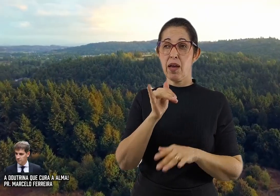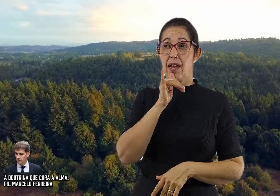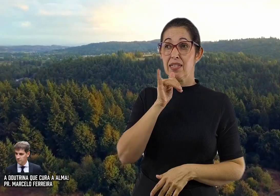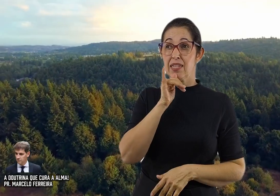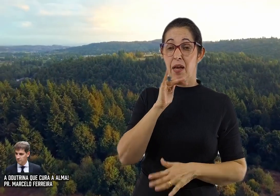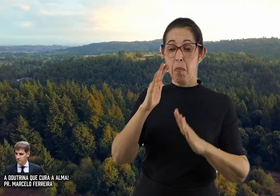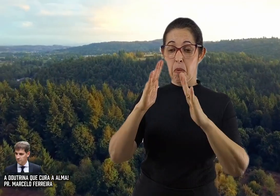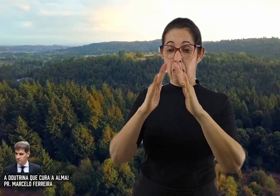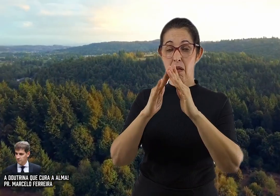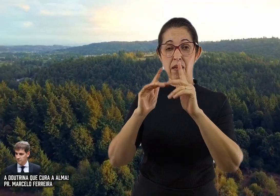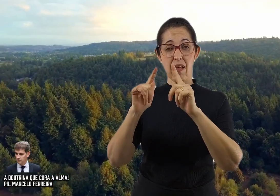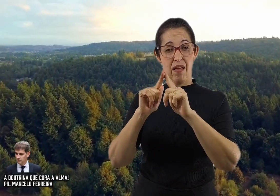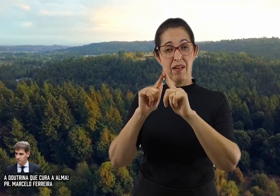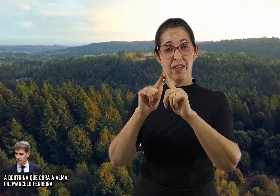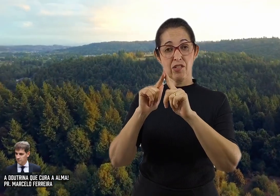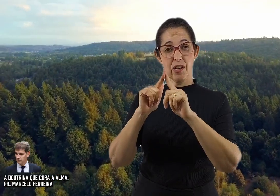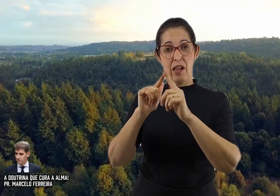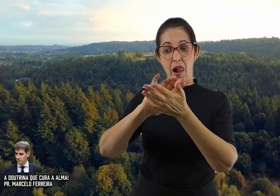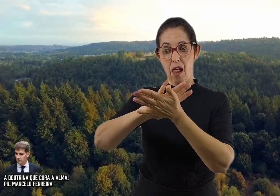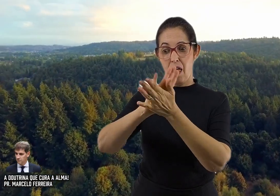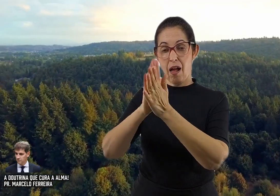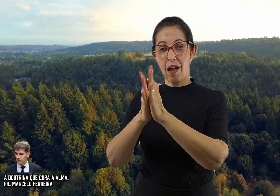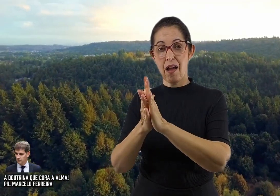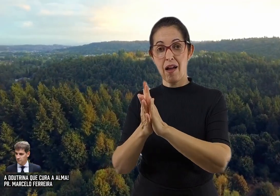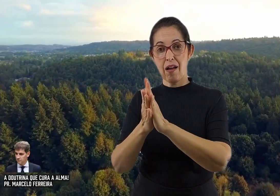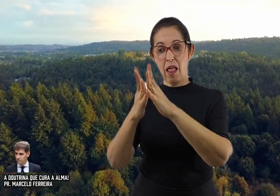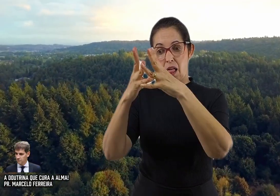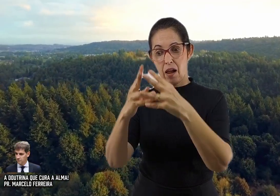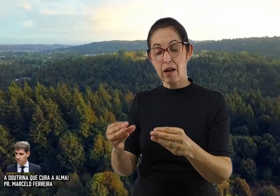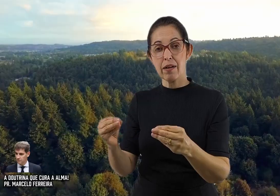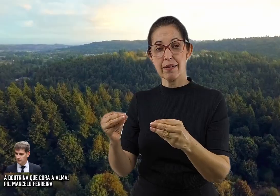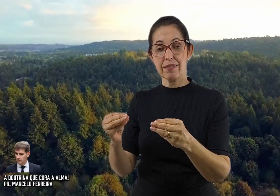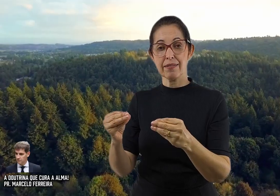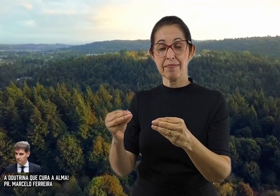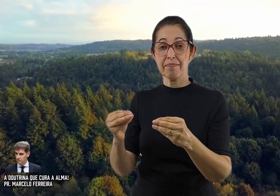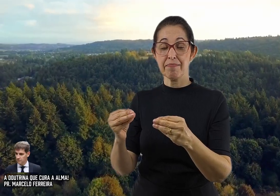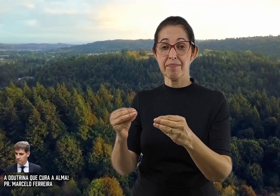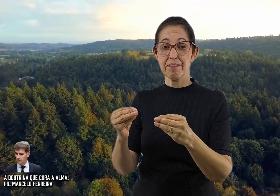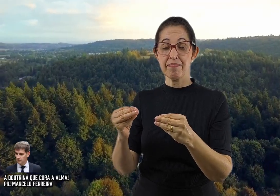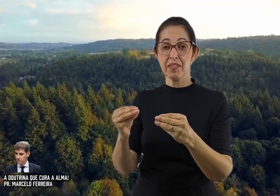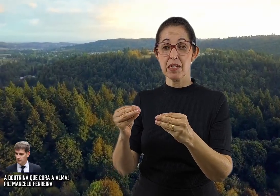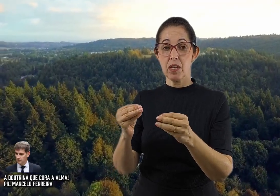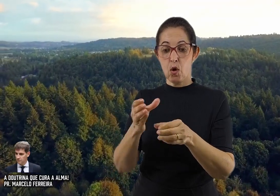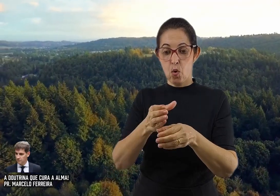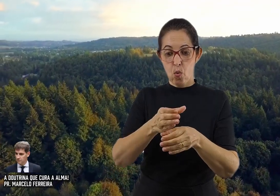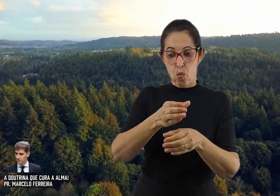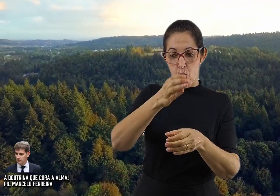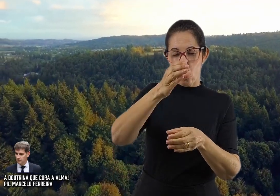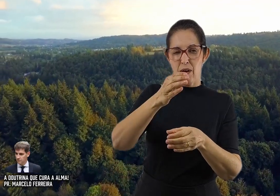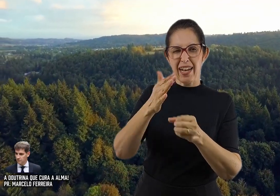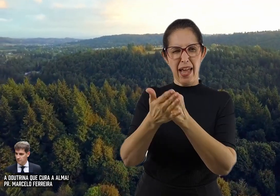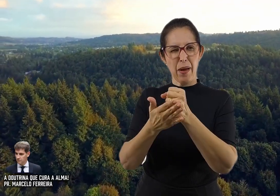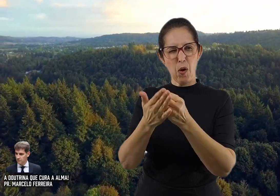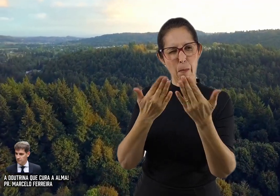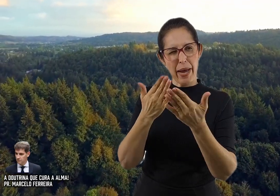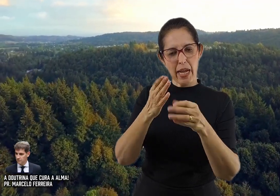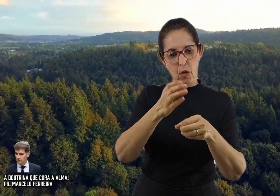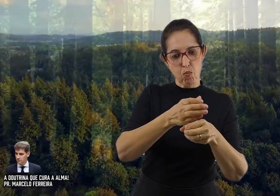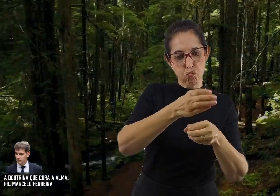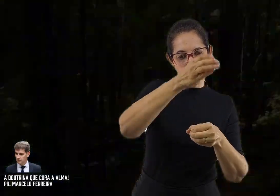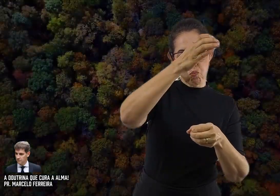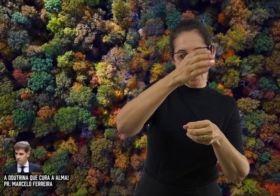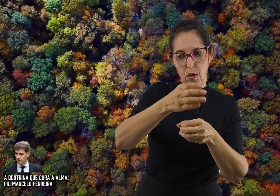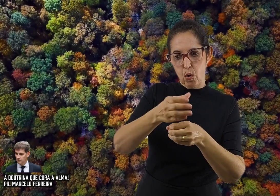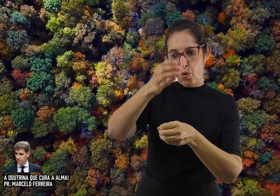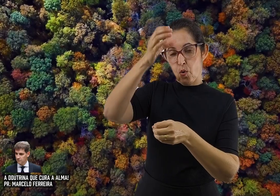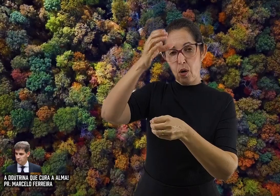que acontece? O templo vai cair. Se você tem colunas, tirou a coluna, o templo